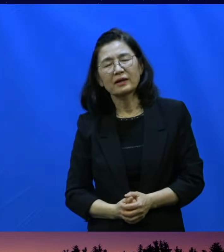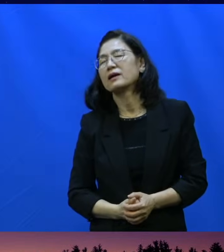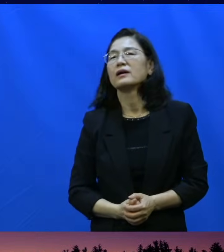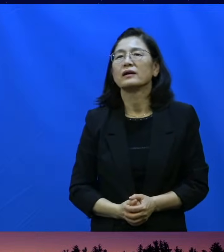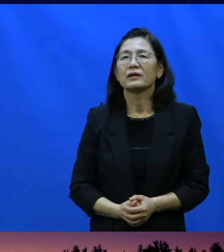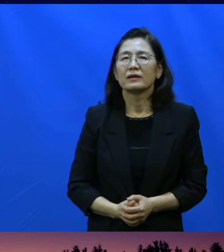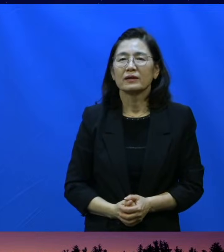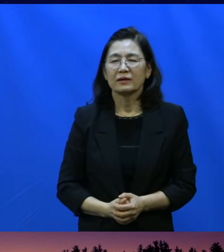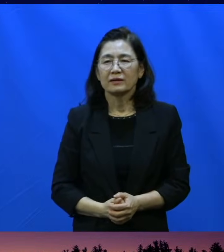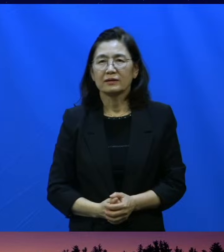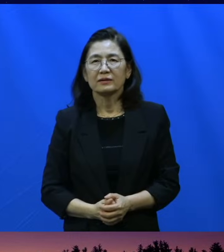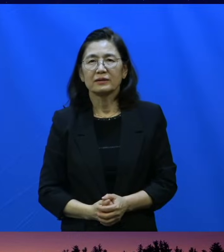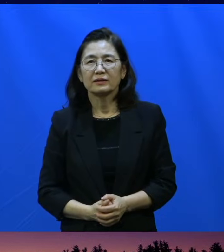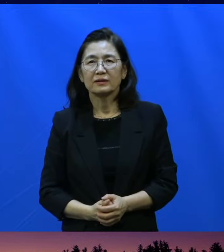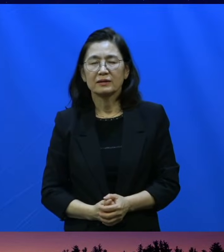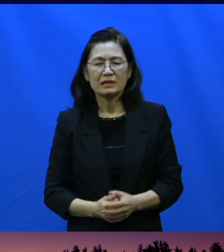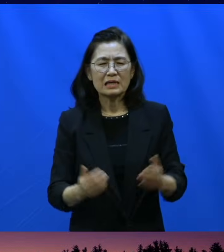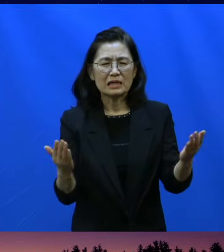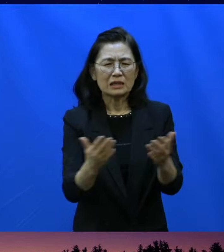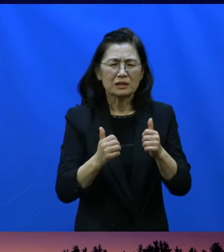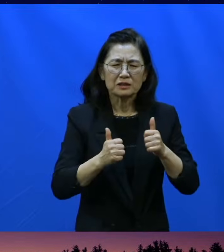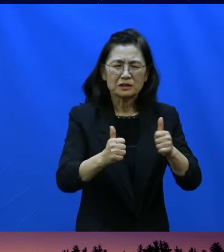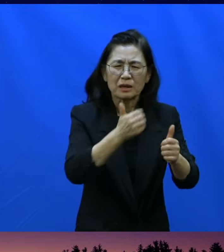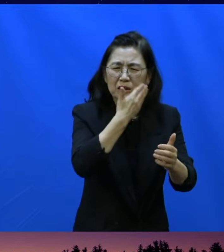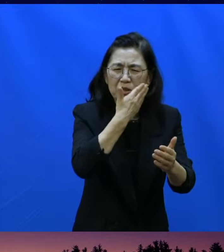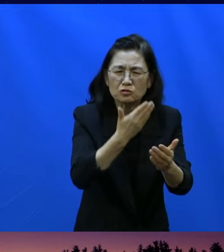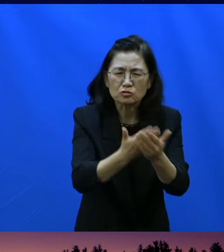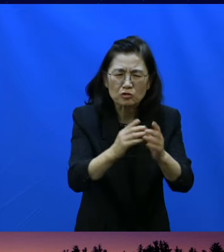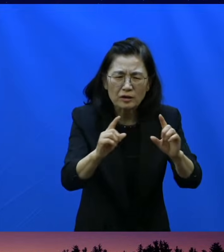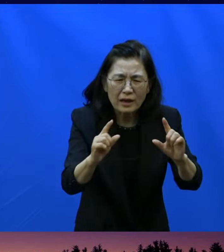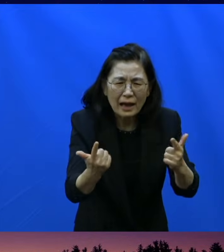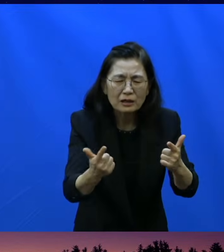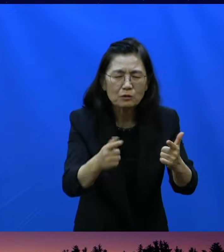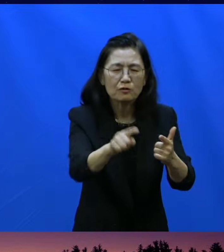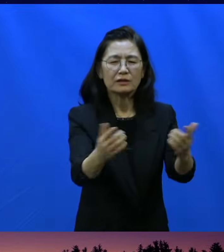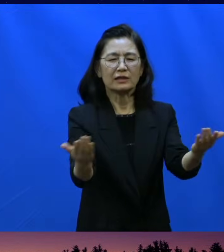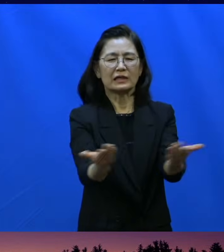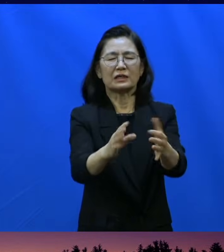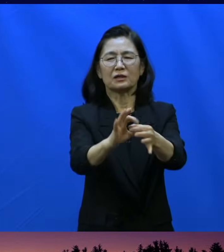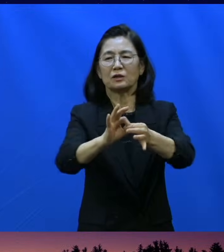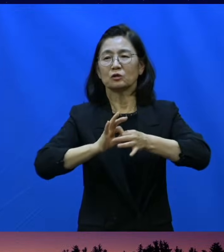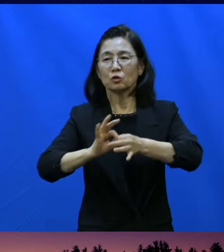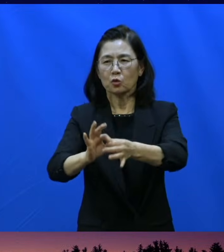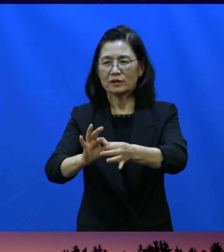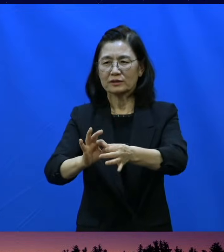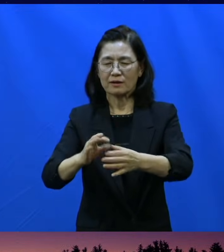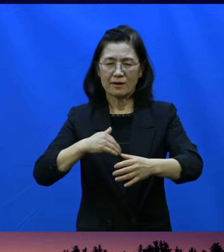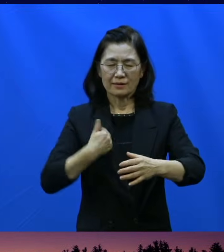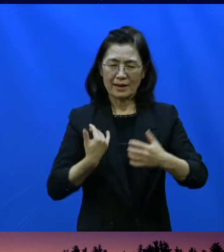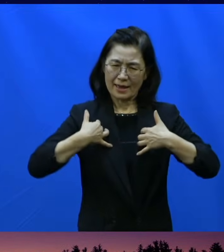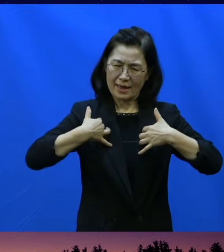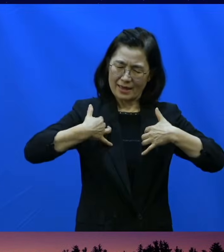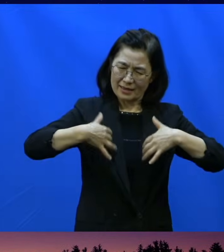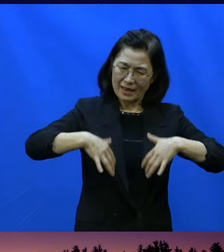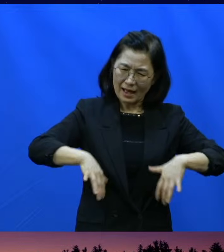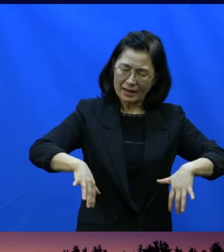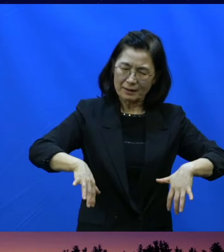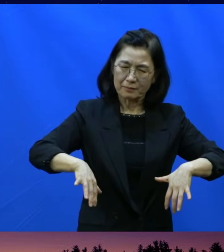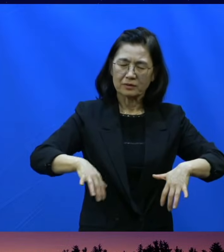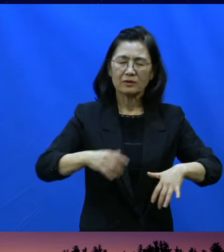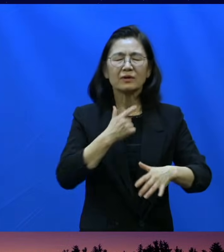이게 핵심이라는 거. 일을 하는 게 중요하지 않아요. 그 일을 통하여 자기의 존재, 자기의 허물, 자기의 약점, 자기의